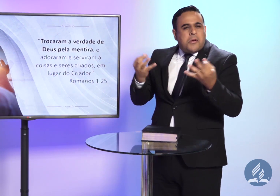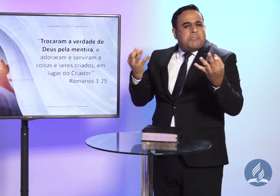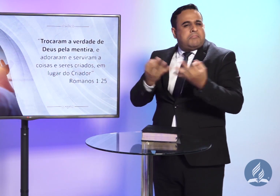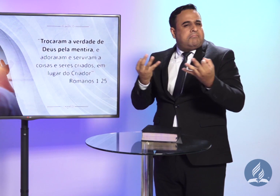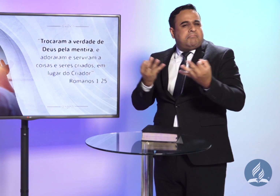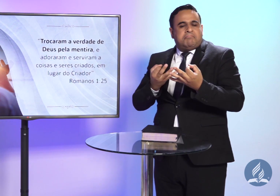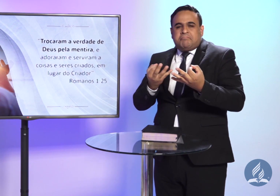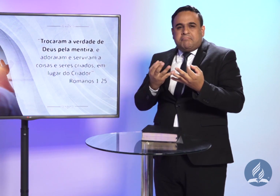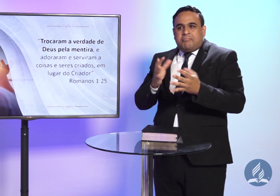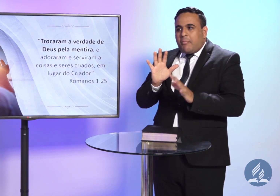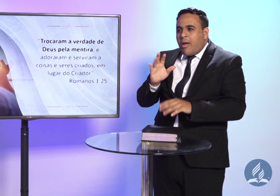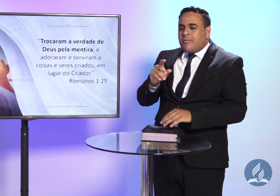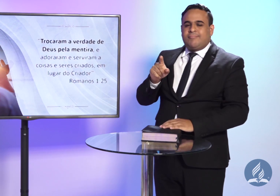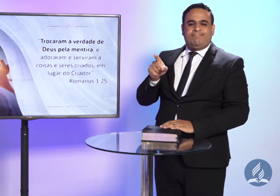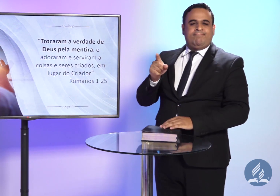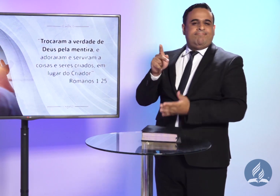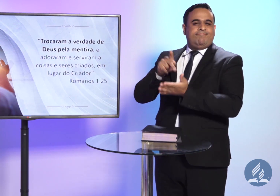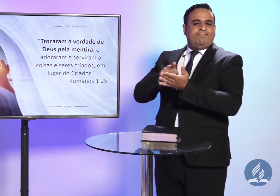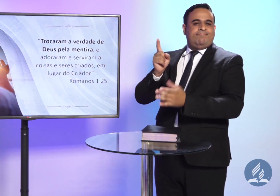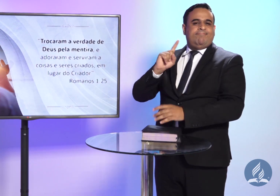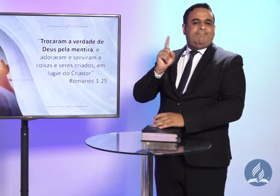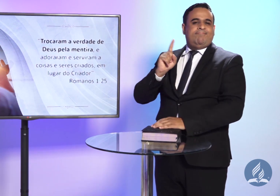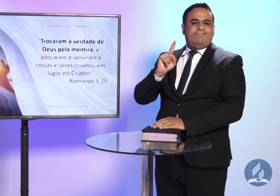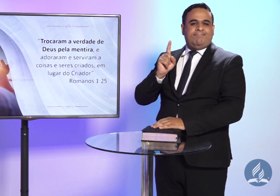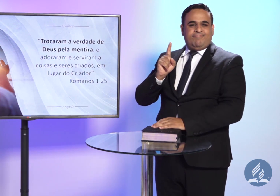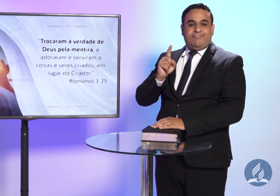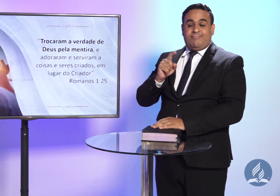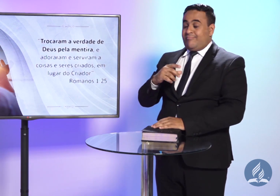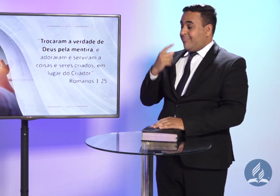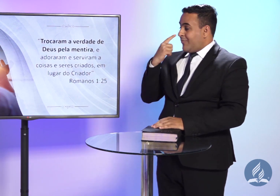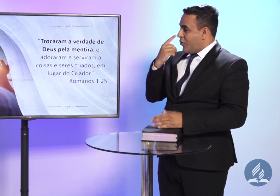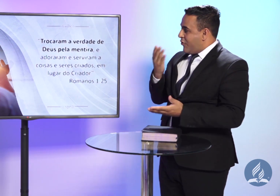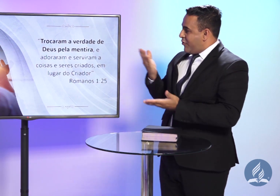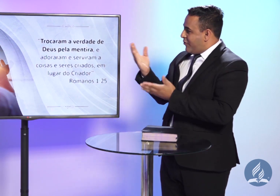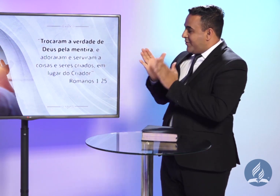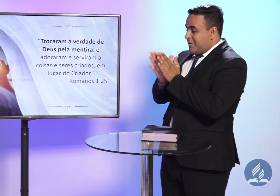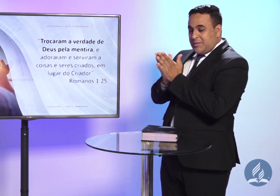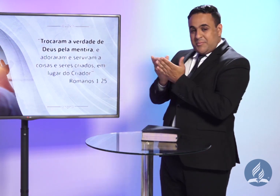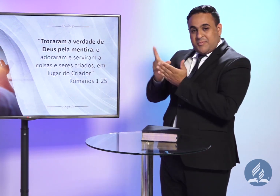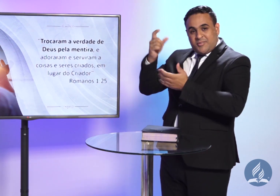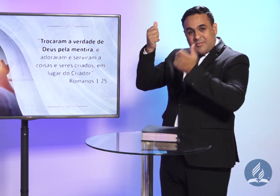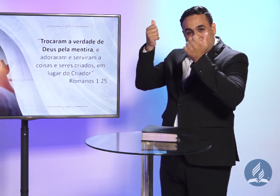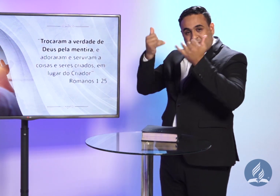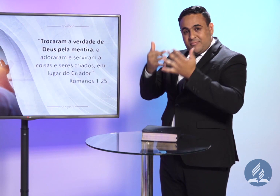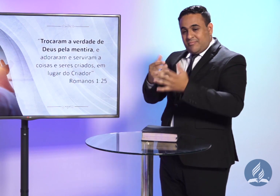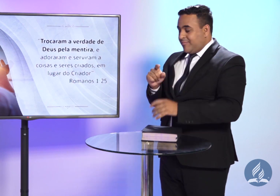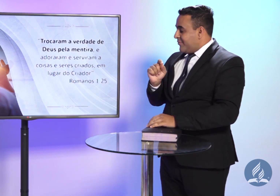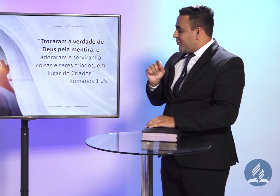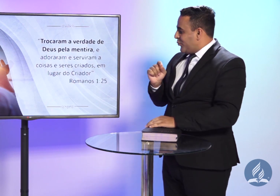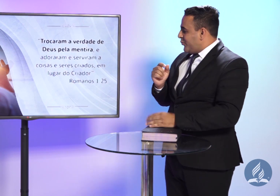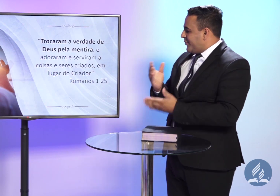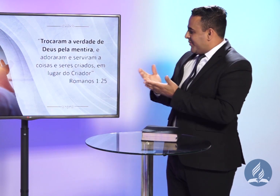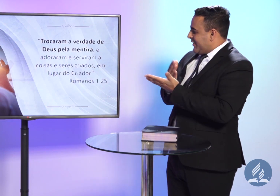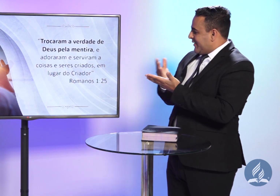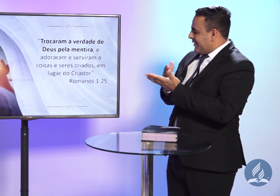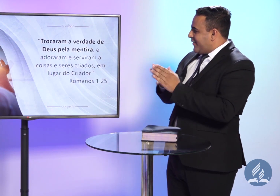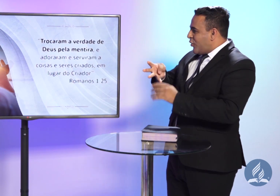sejam enganadas, achando que elas estão fazendo algo certo, mas estão fazendo algo errado. Olha o que diz